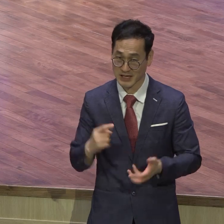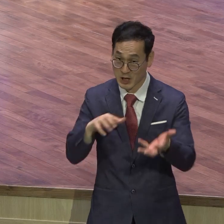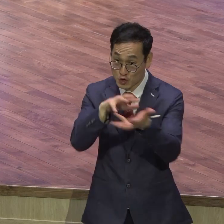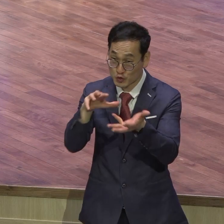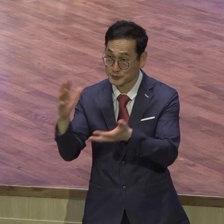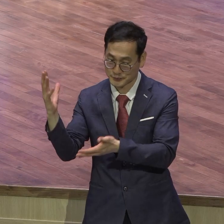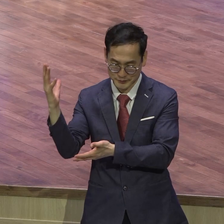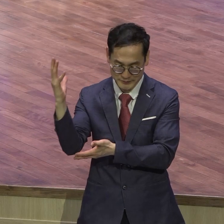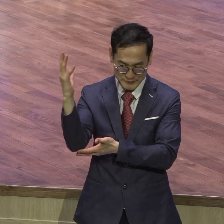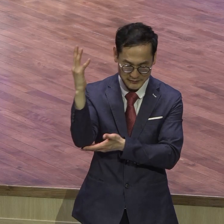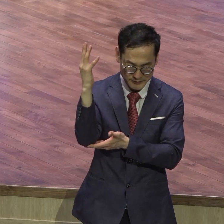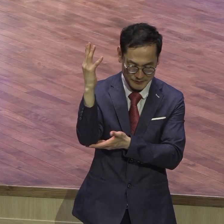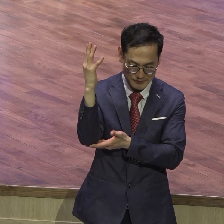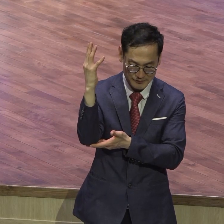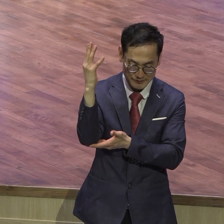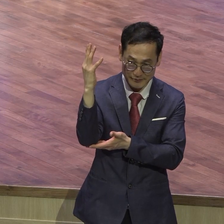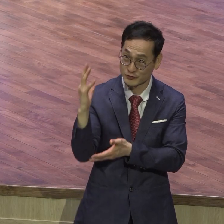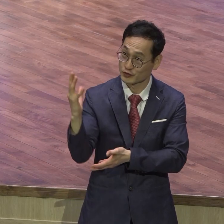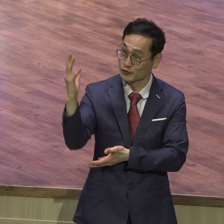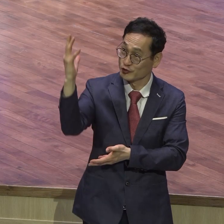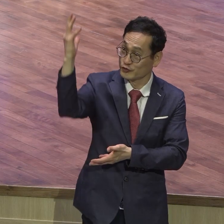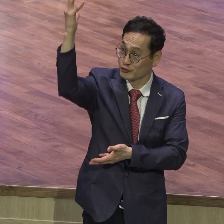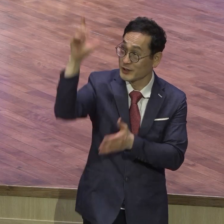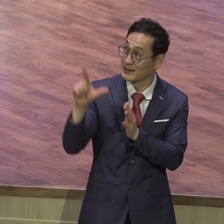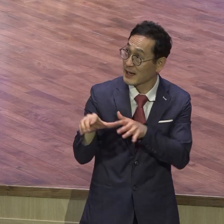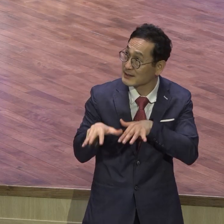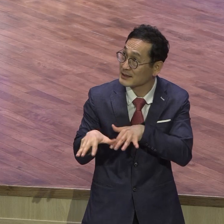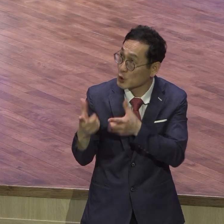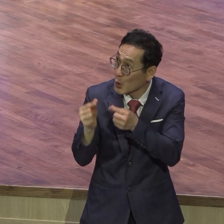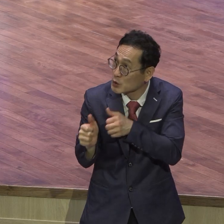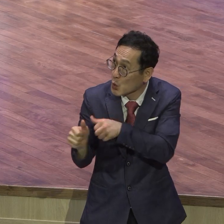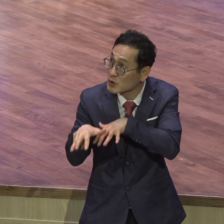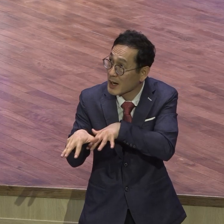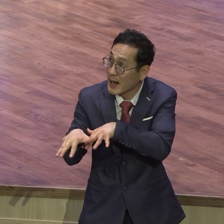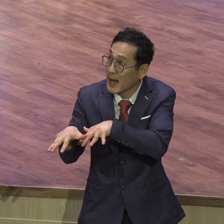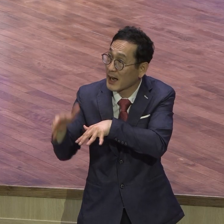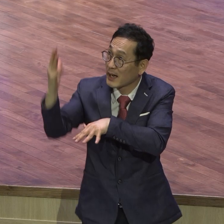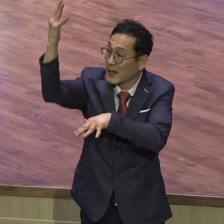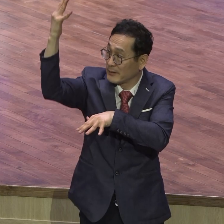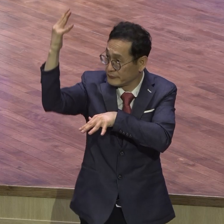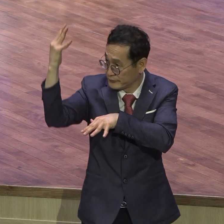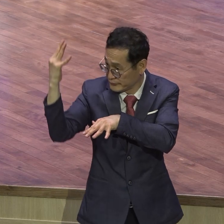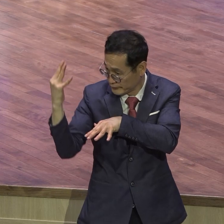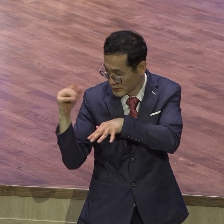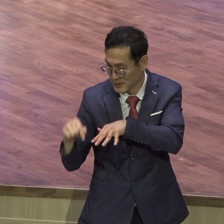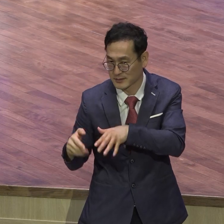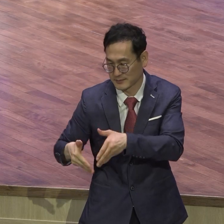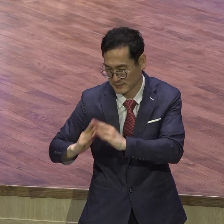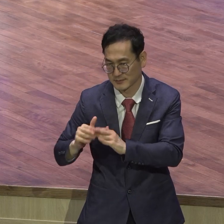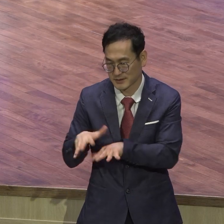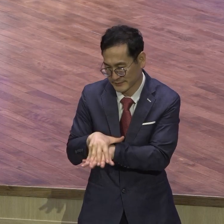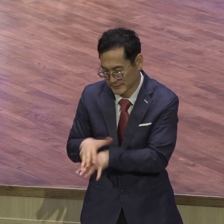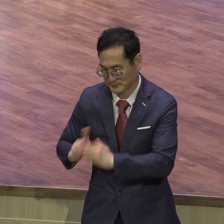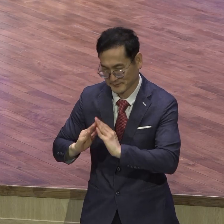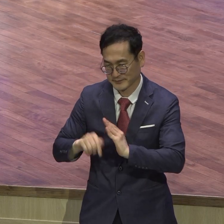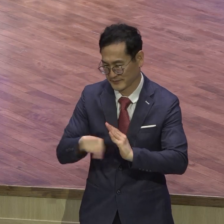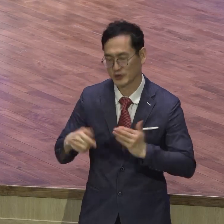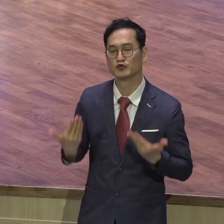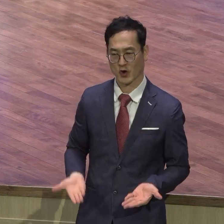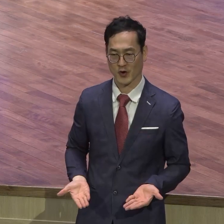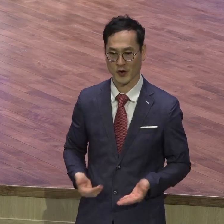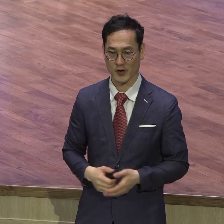행진하는 길에 앞으로 나갔고 구름이 떠오르지 않을 때는 떠오르는 날까지 나아가지 않았으며 낮에는 여호와의